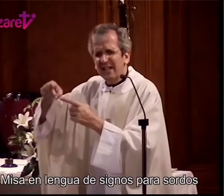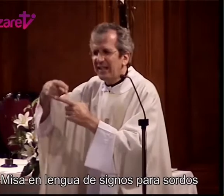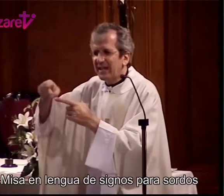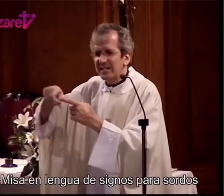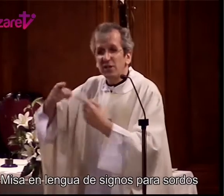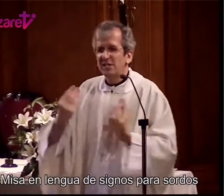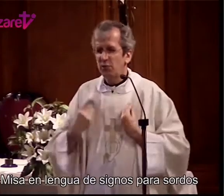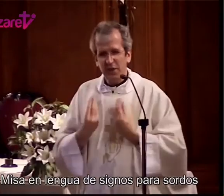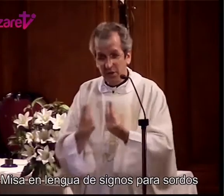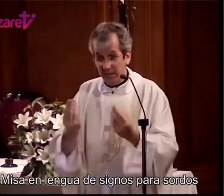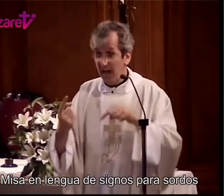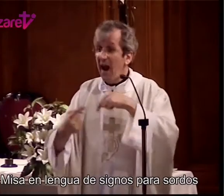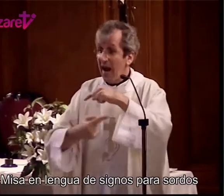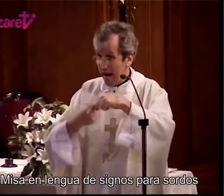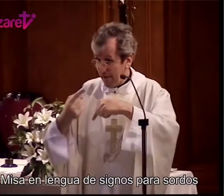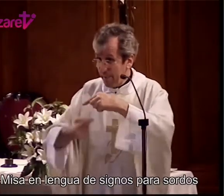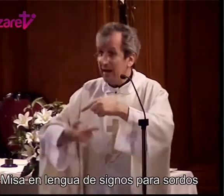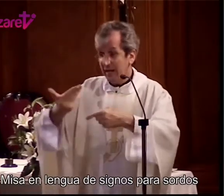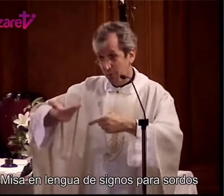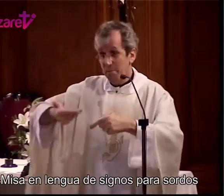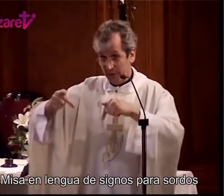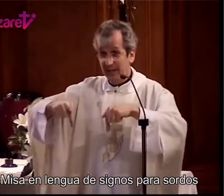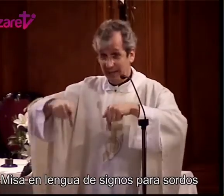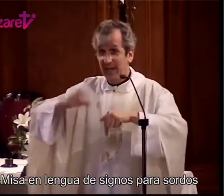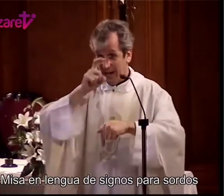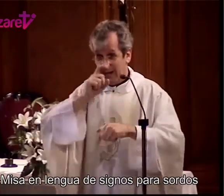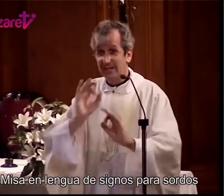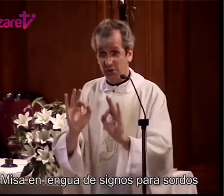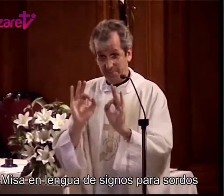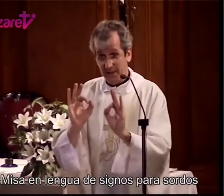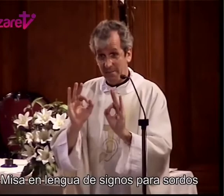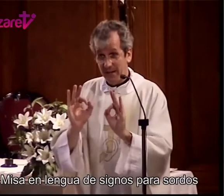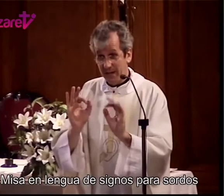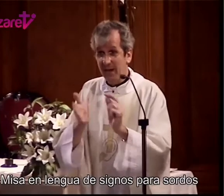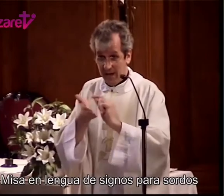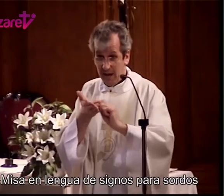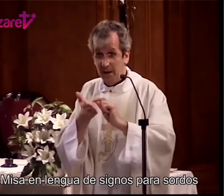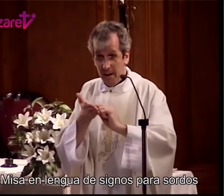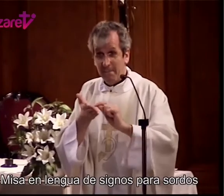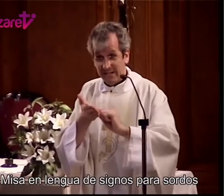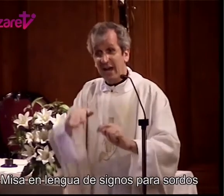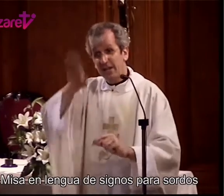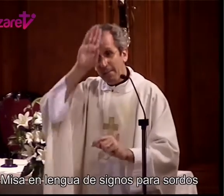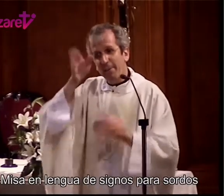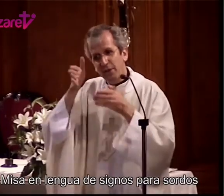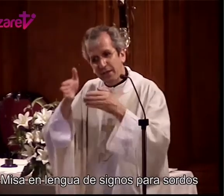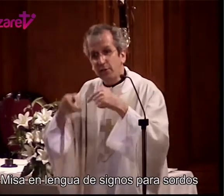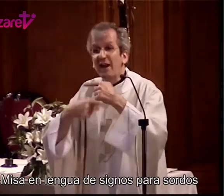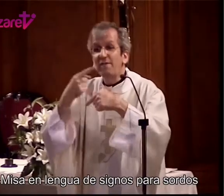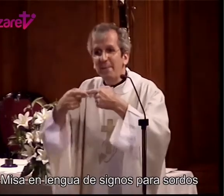tantas situaciones. La familia es muy importante en este año especialmente. El mensaje del Papa lo ha centrado en la familia